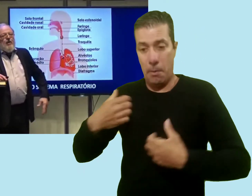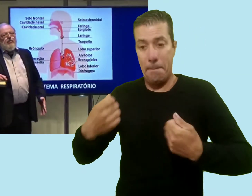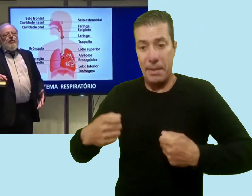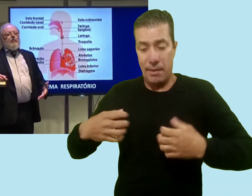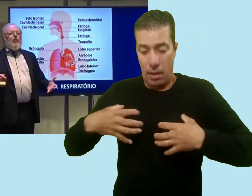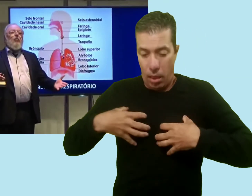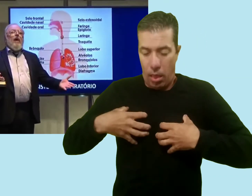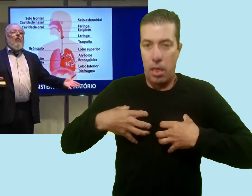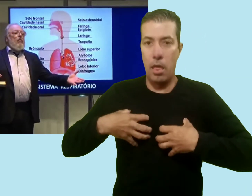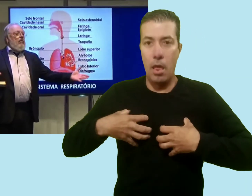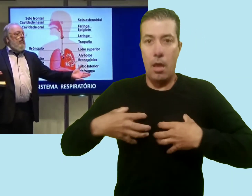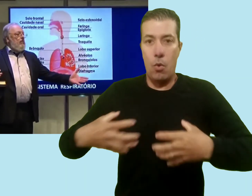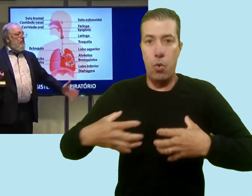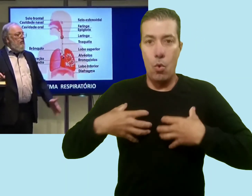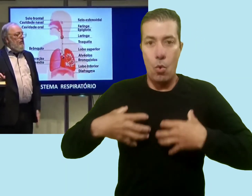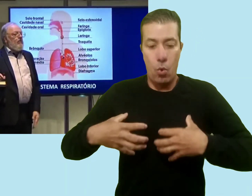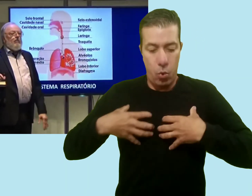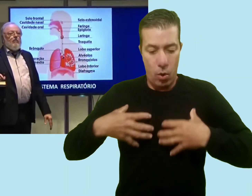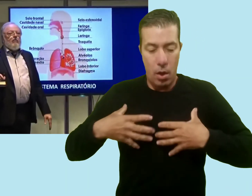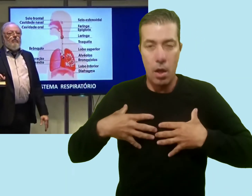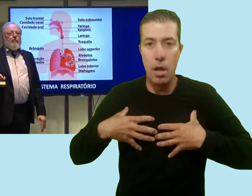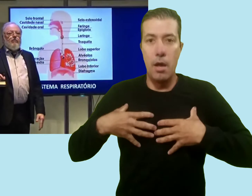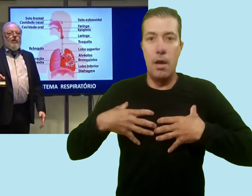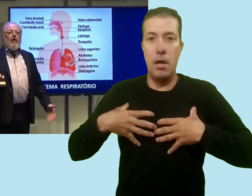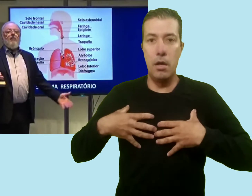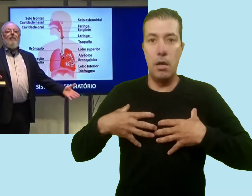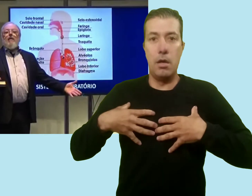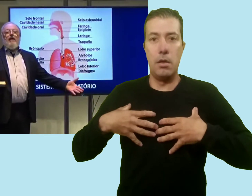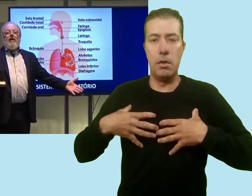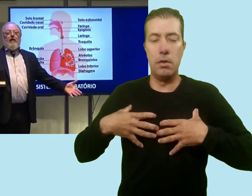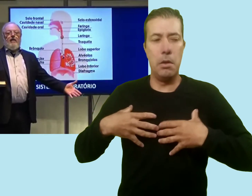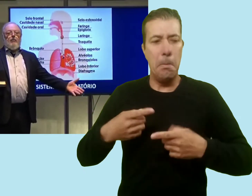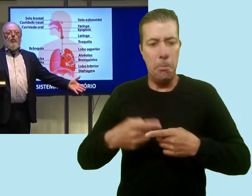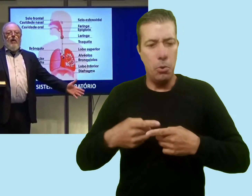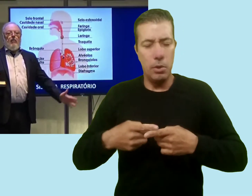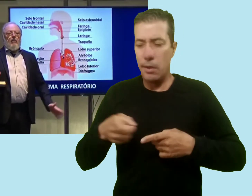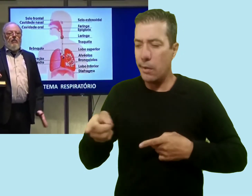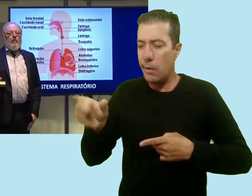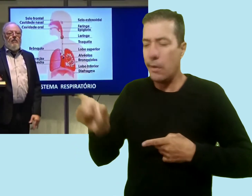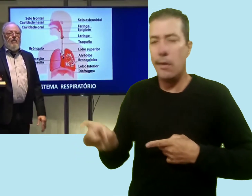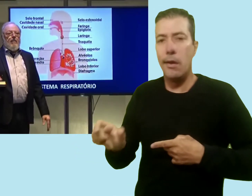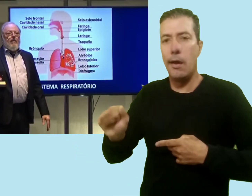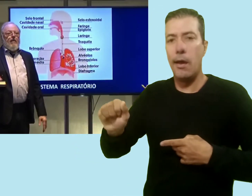fala assim, eu preciso ter pulmão. Por que uma ameba ia querer ter pulmão?